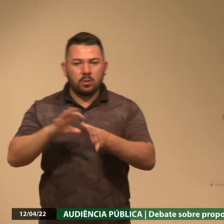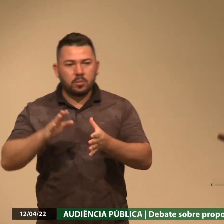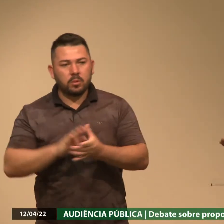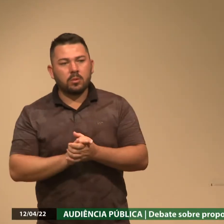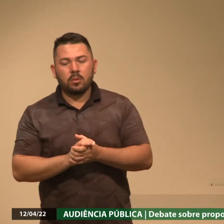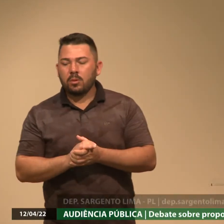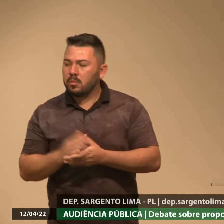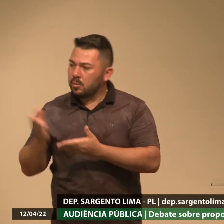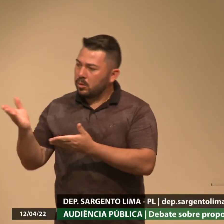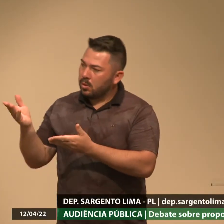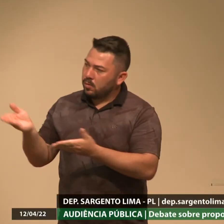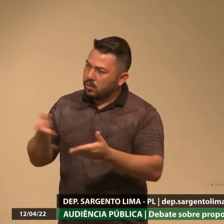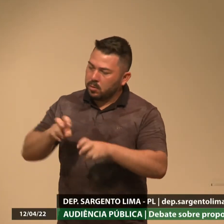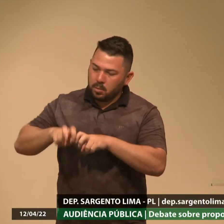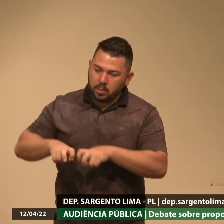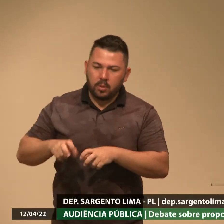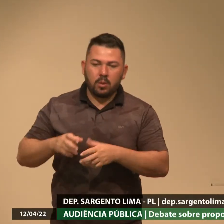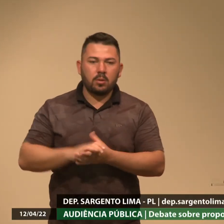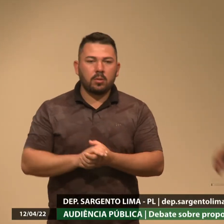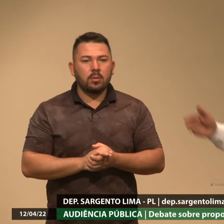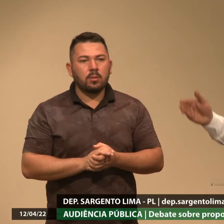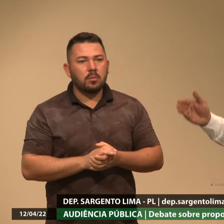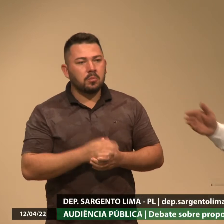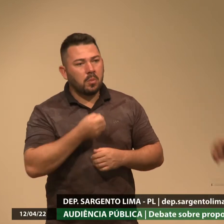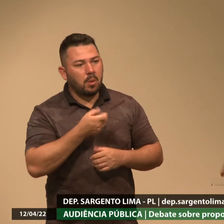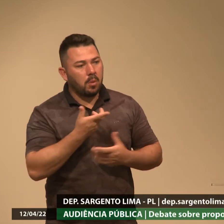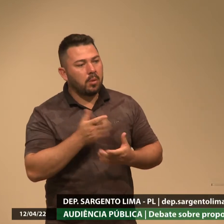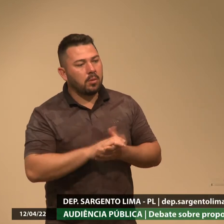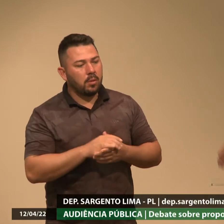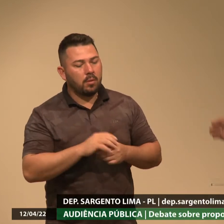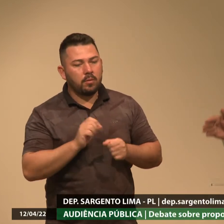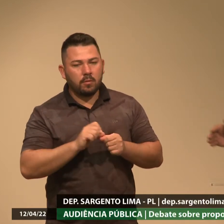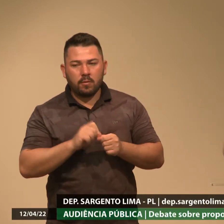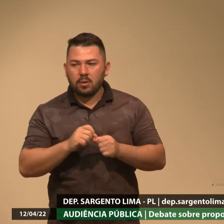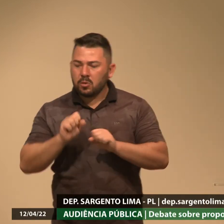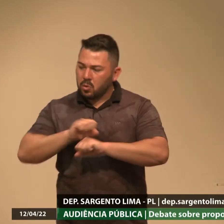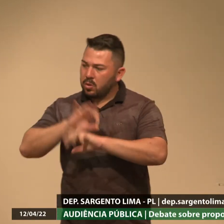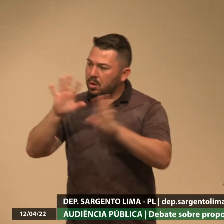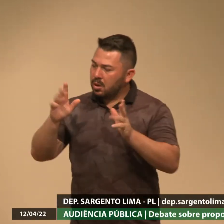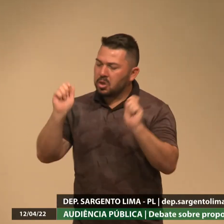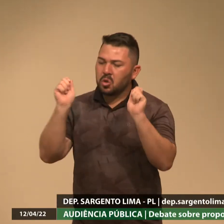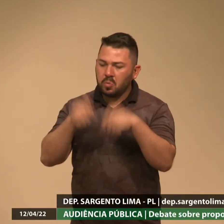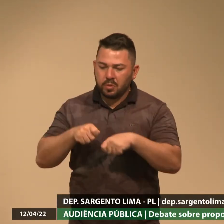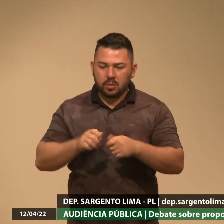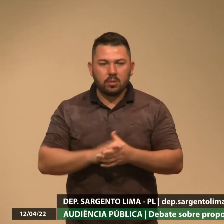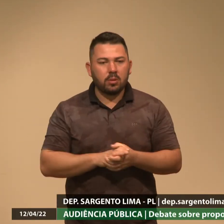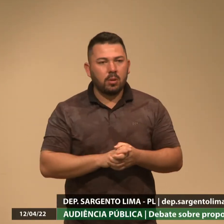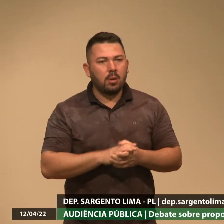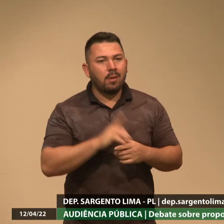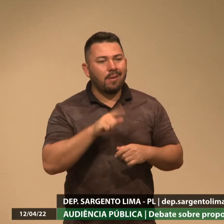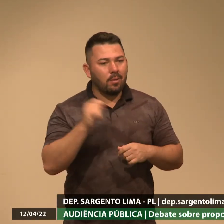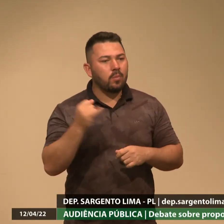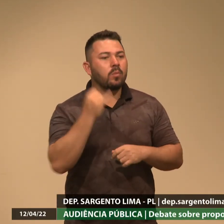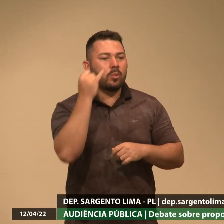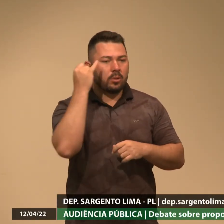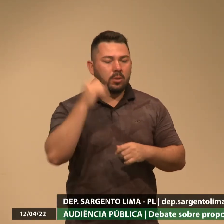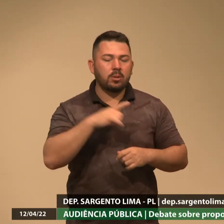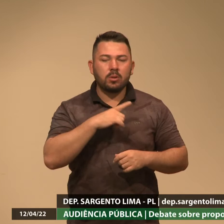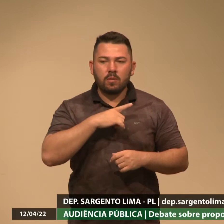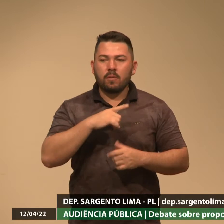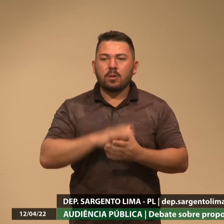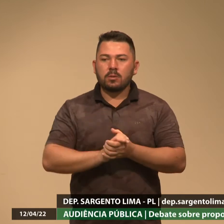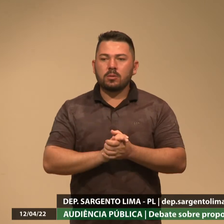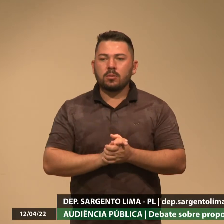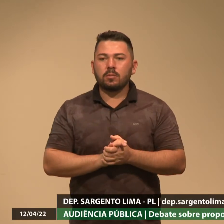e ter enviado uma o porta-voz dele aqui dentro aqui você fez isso com muita clareza com muita competência era necessário que tivesse que